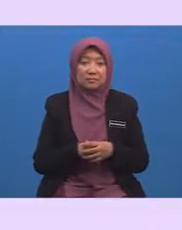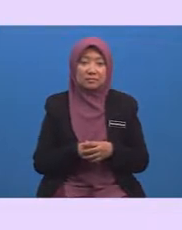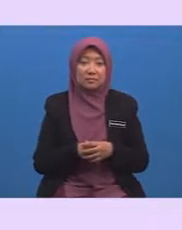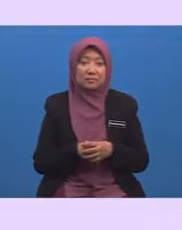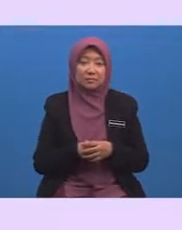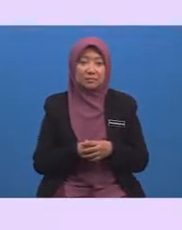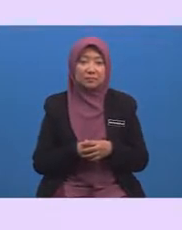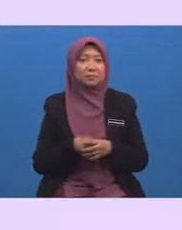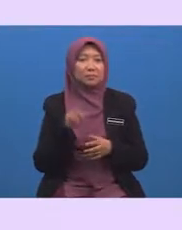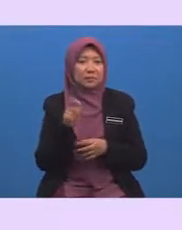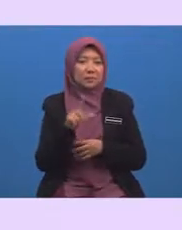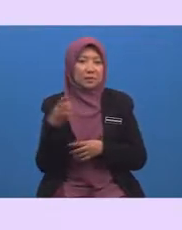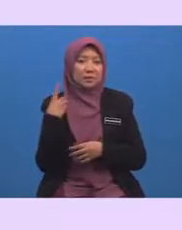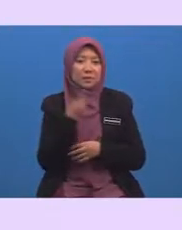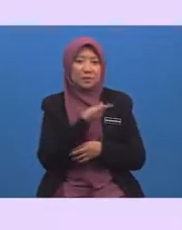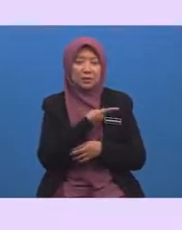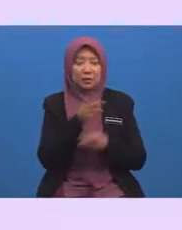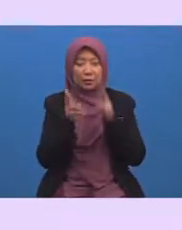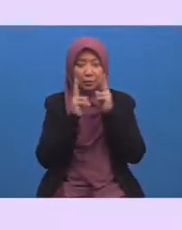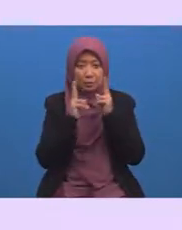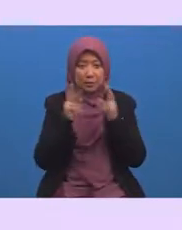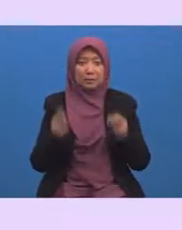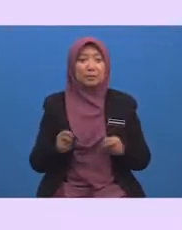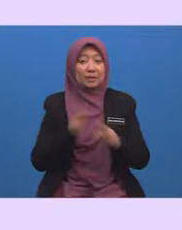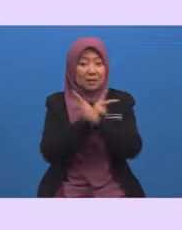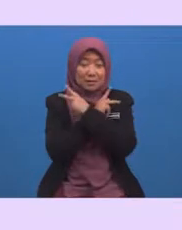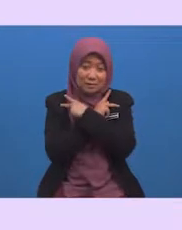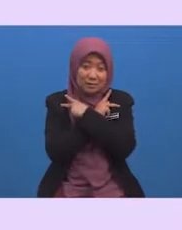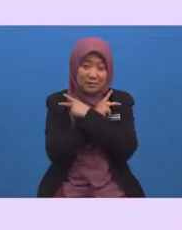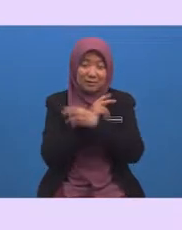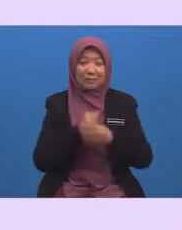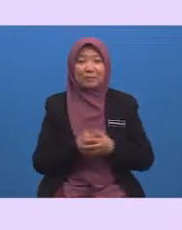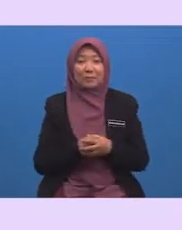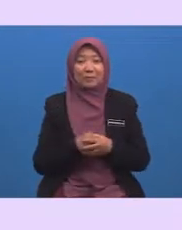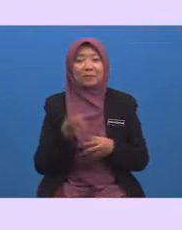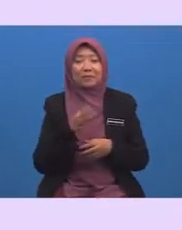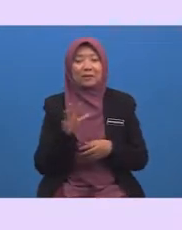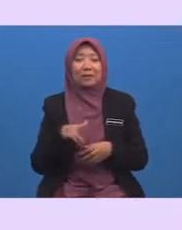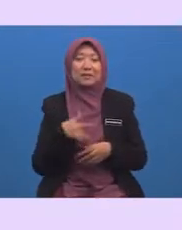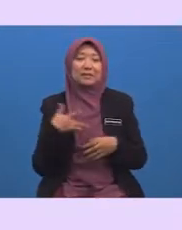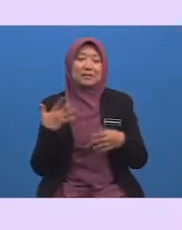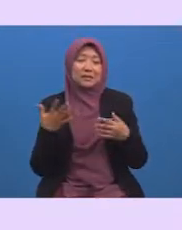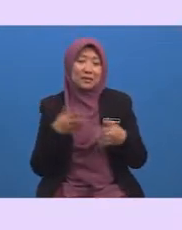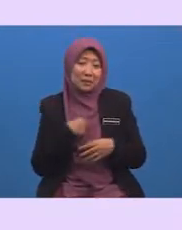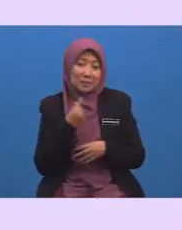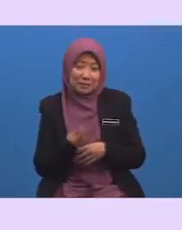Ya, sudah tentu kita mengucapkan terima kasih dan merasa gembira.